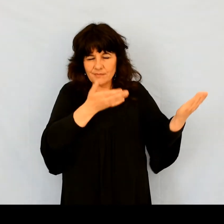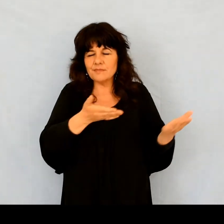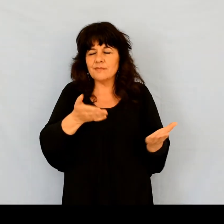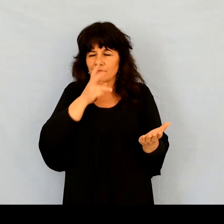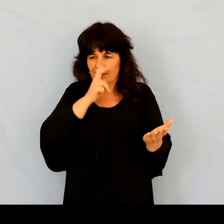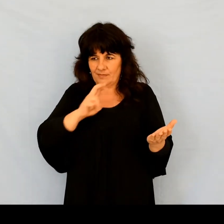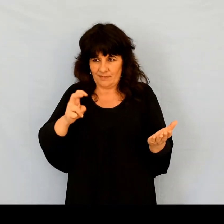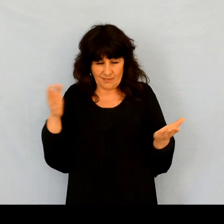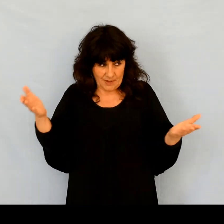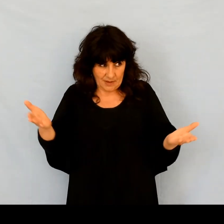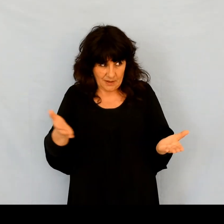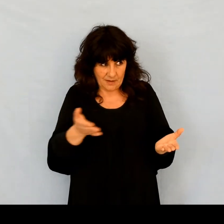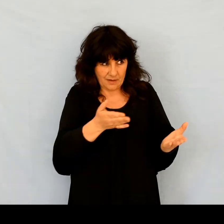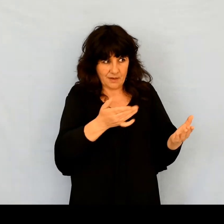Va au pays de Moria.